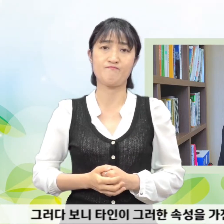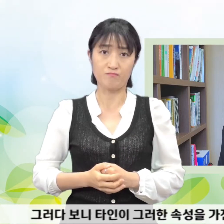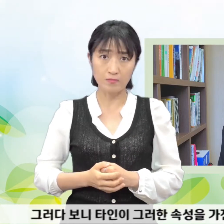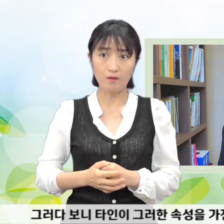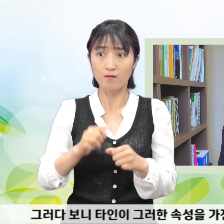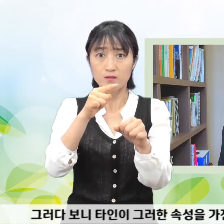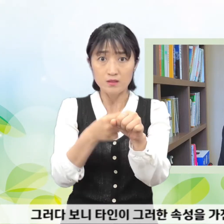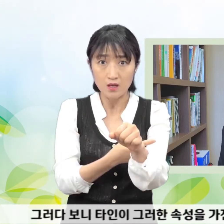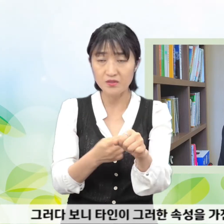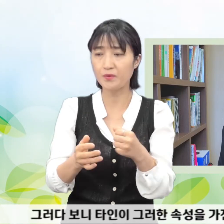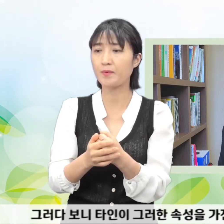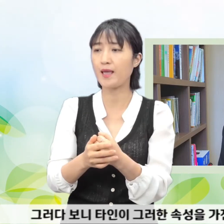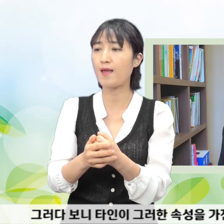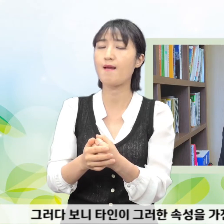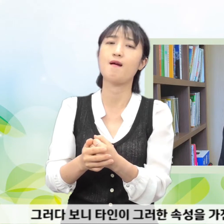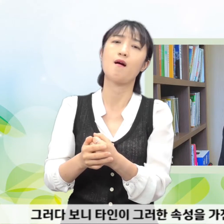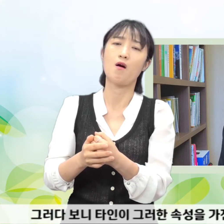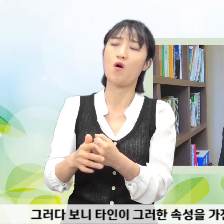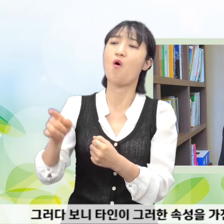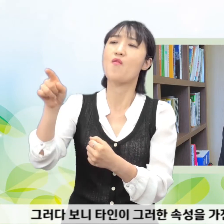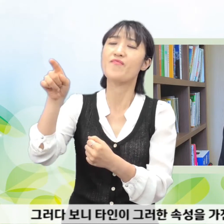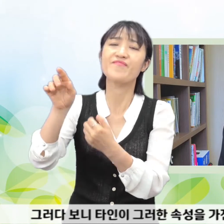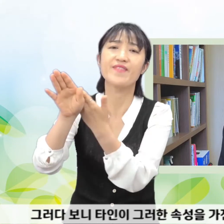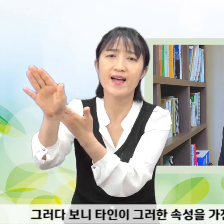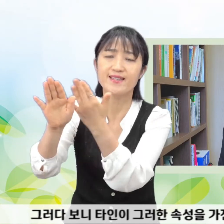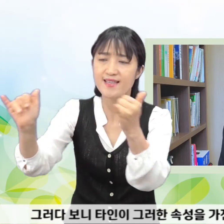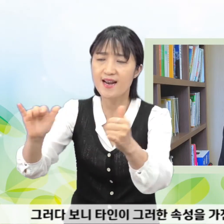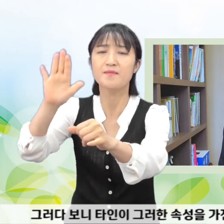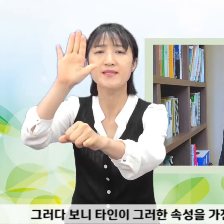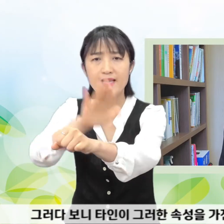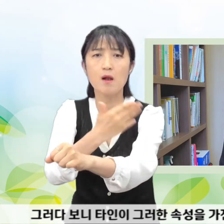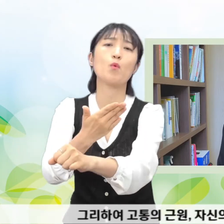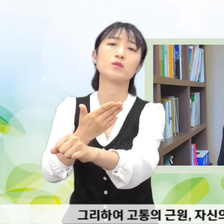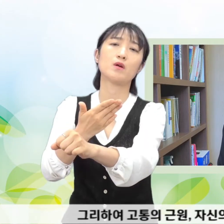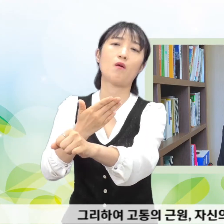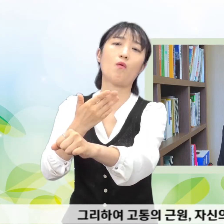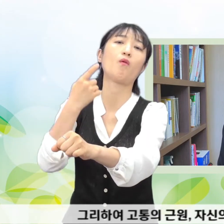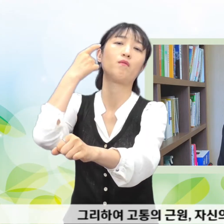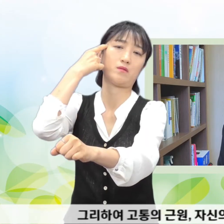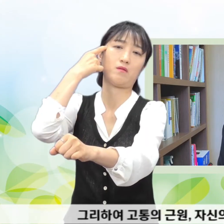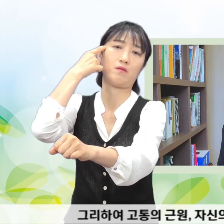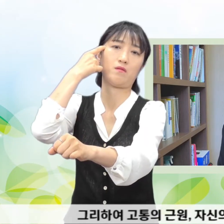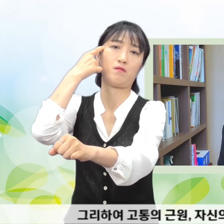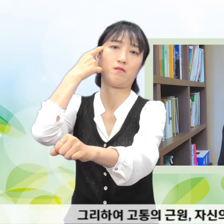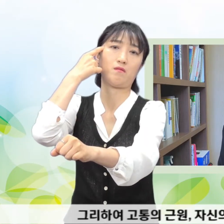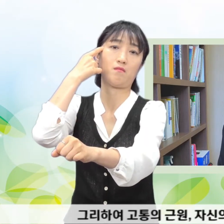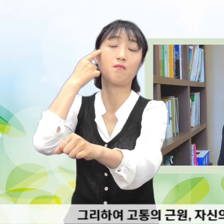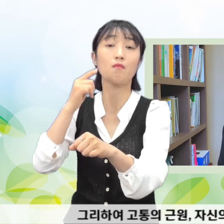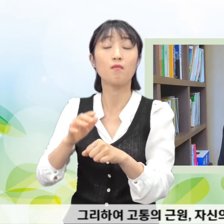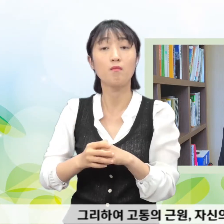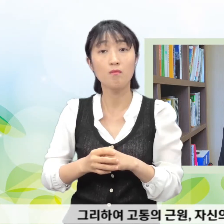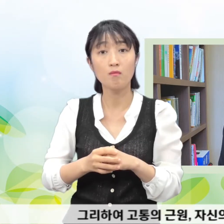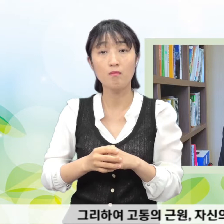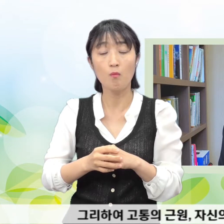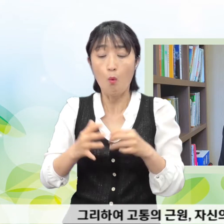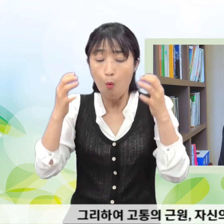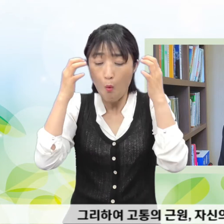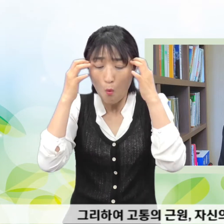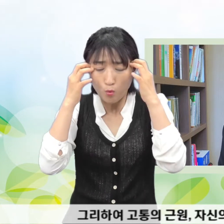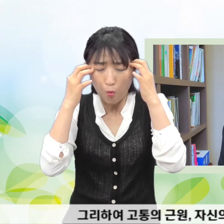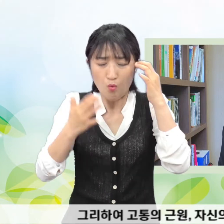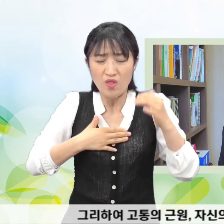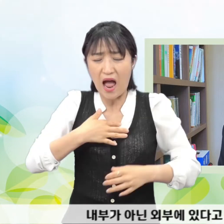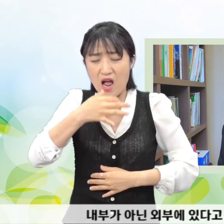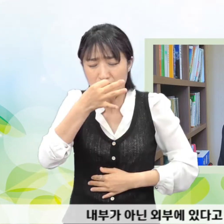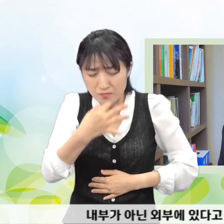외부 사람들이 그런 특성들을 가지고 있다라고 믿고 있는 거예요. 그러니까 결국 고통의 근원, 나의 이